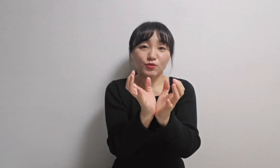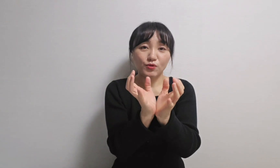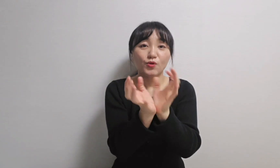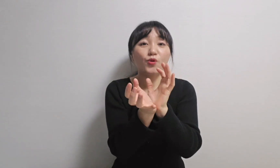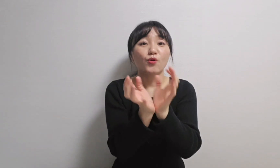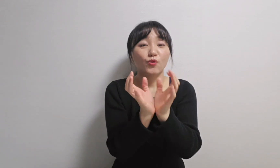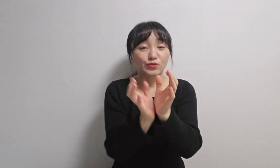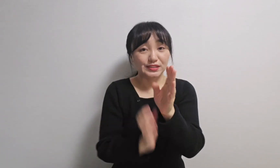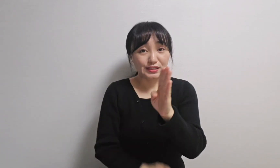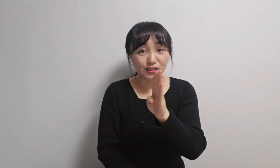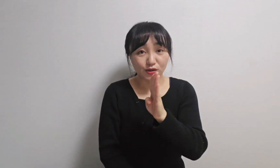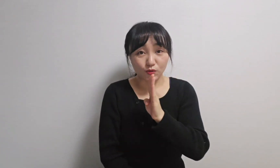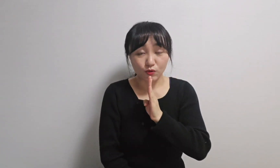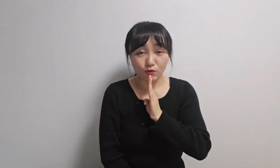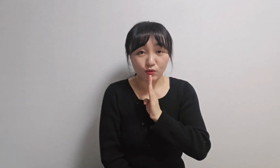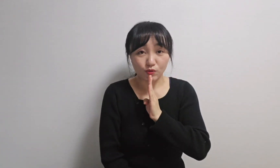피어도 꽃이 고.